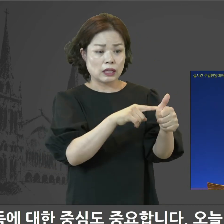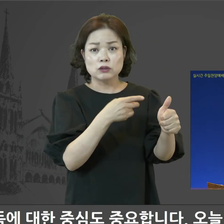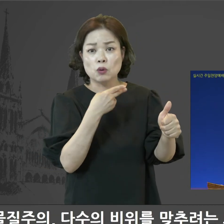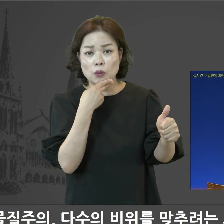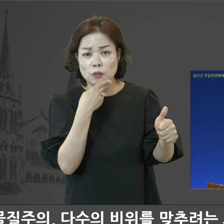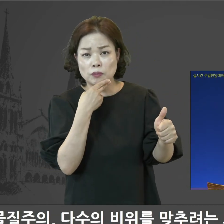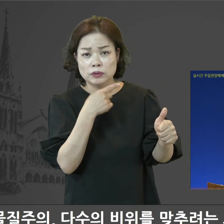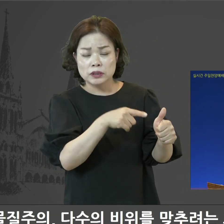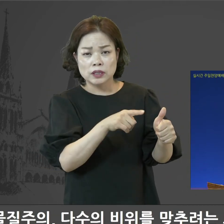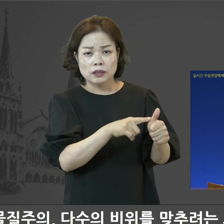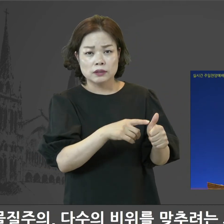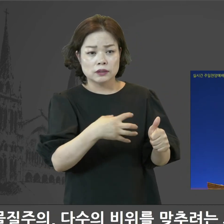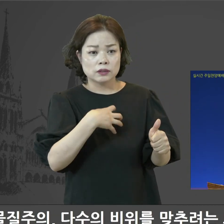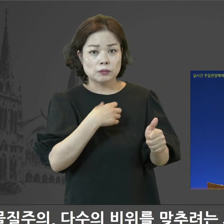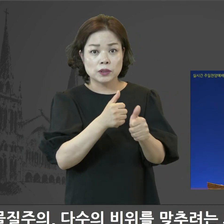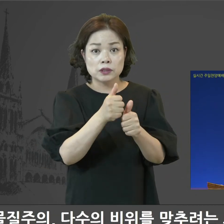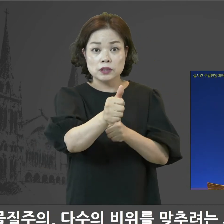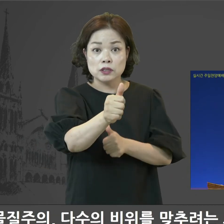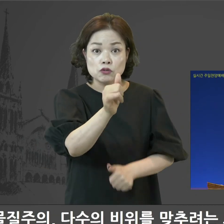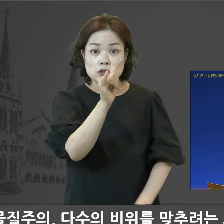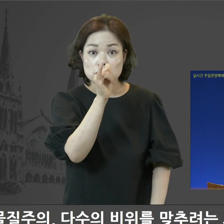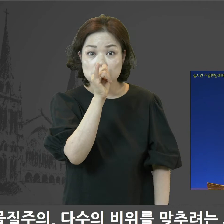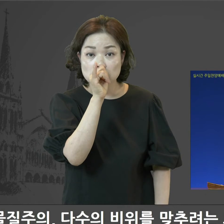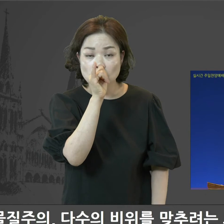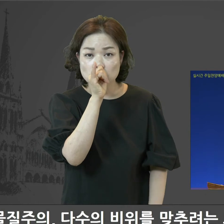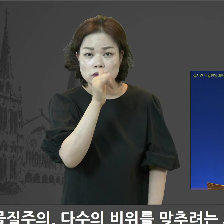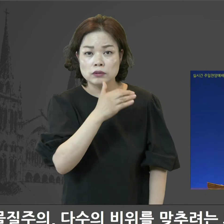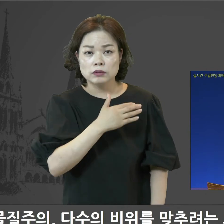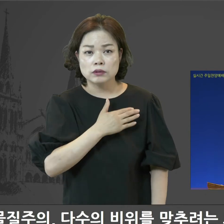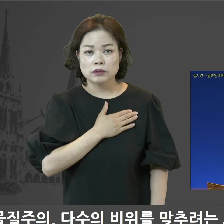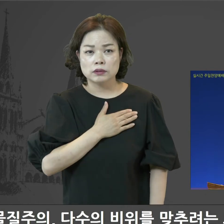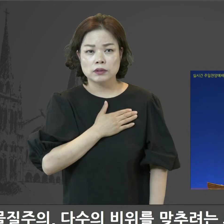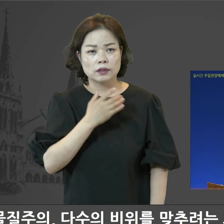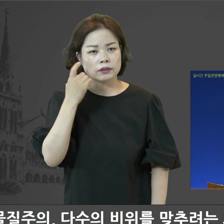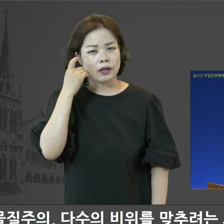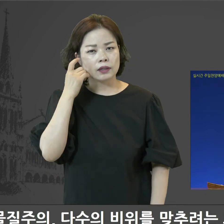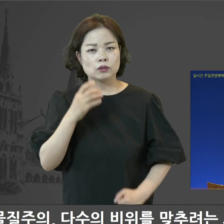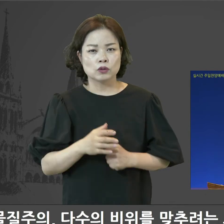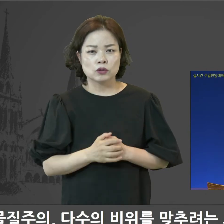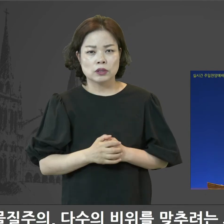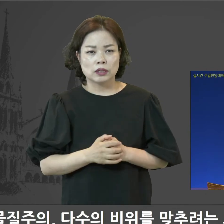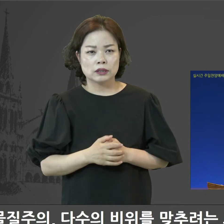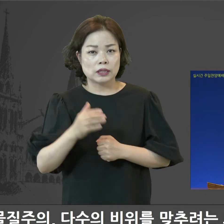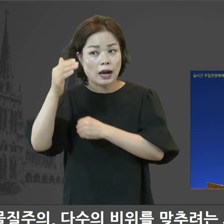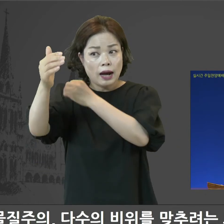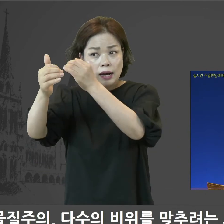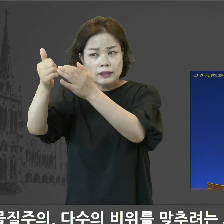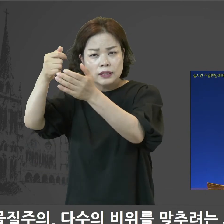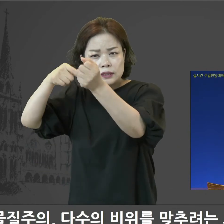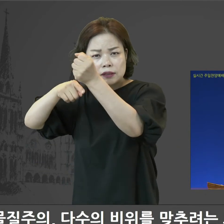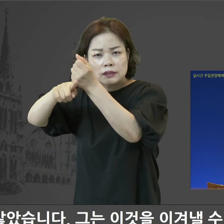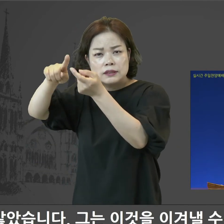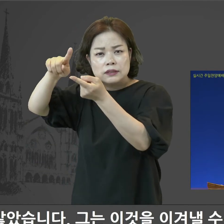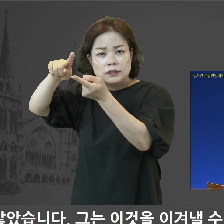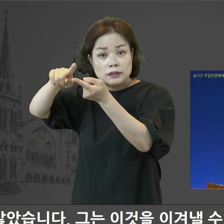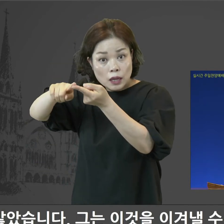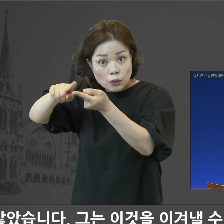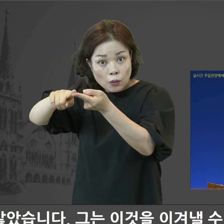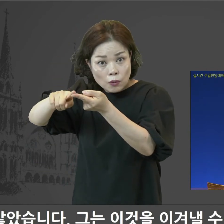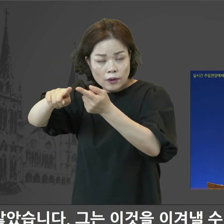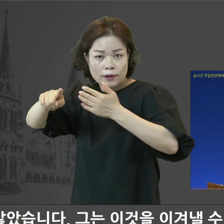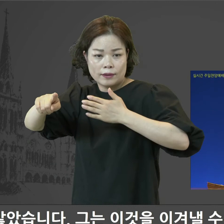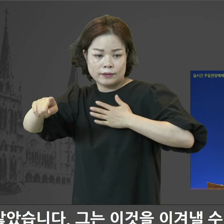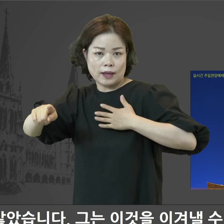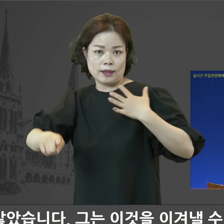이런 위험성을 이겨낼 수 있었던 것, 제가 한 묵상은 그가 그 하나님의 뜻 아래에서